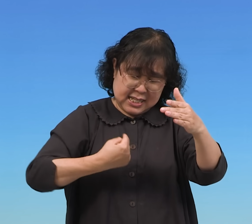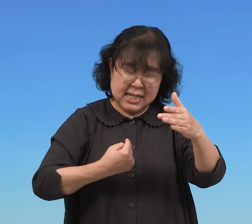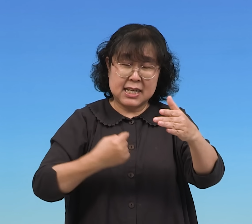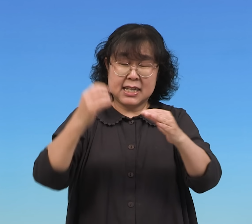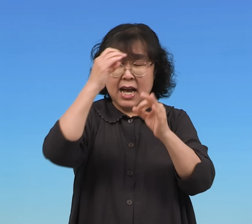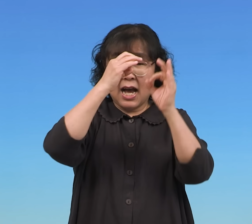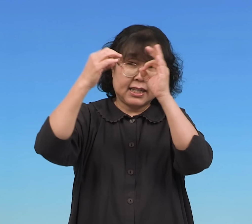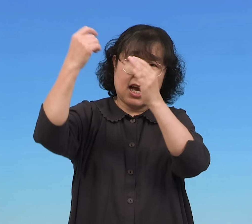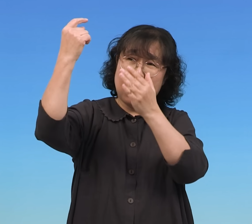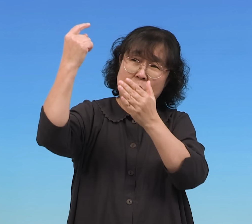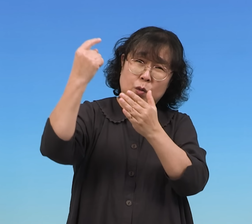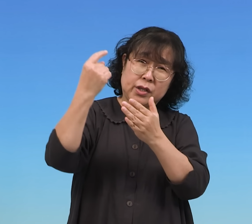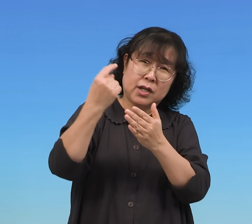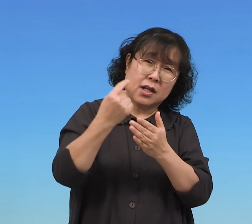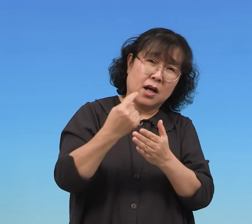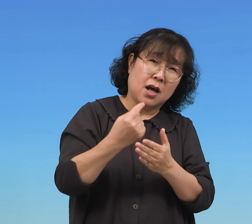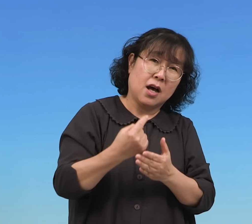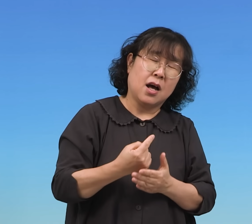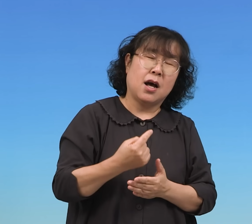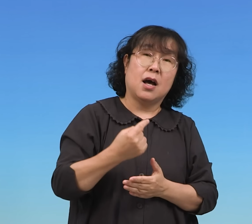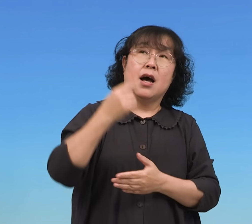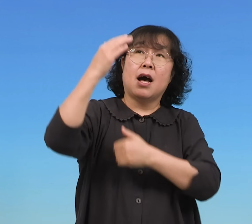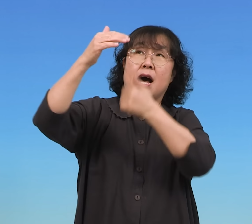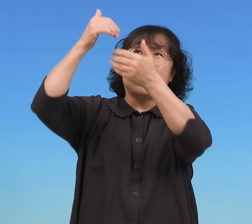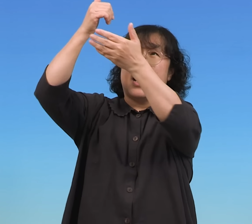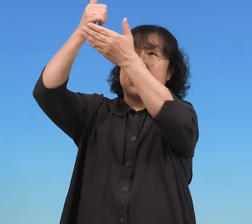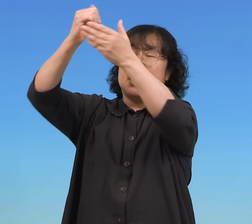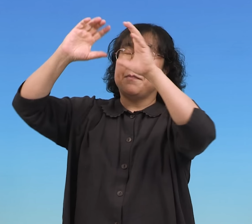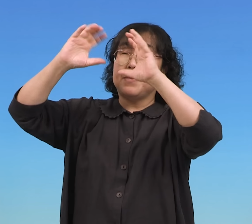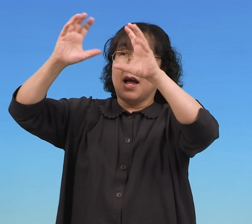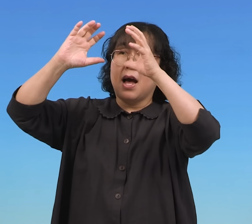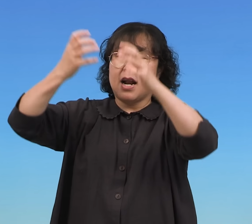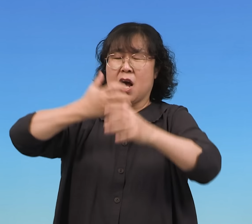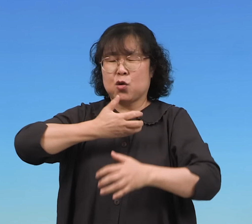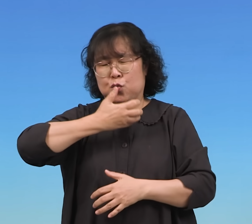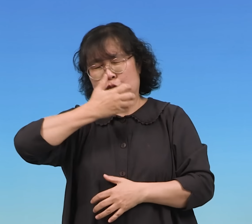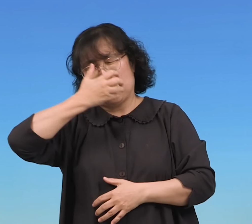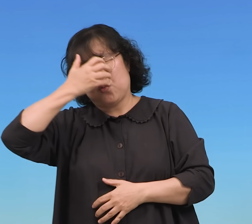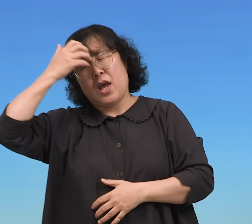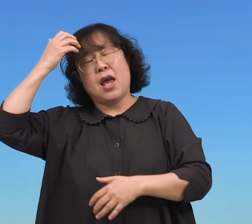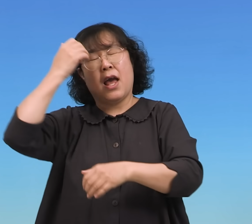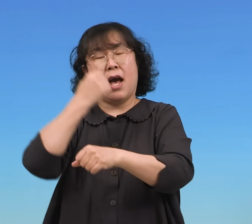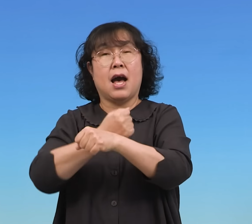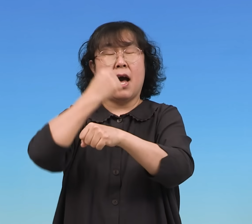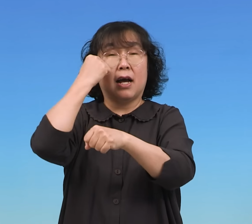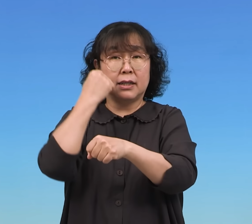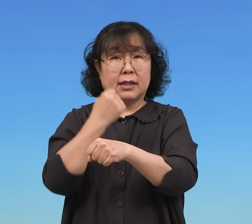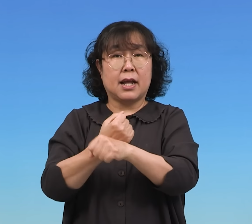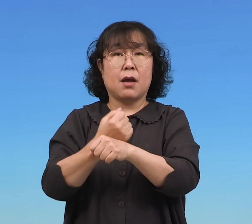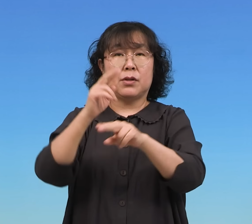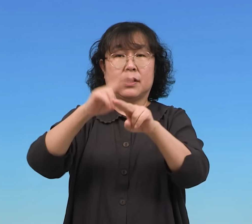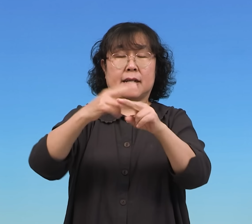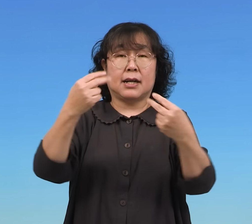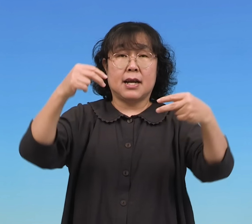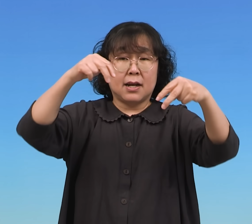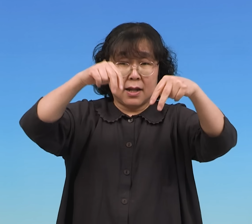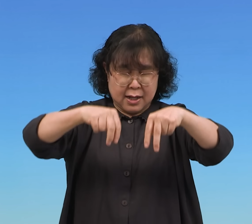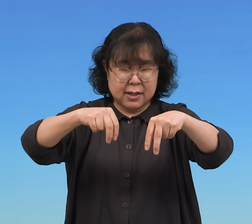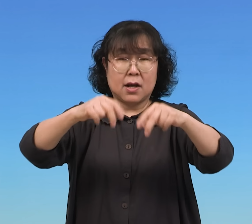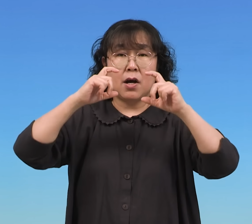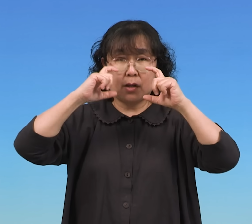친히 찾아오셔서 그 나라 기쁘게 하시네. 우리 다 자리에서 일어나셔서